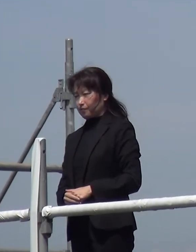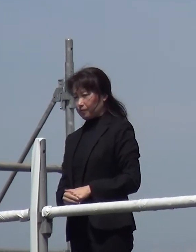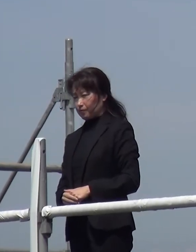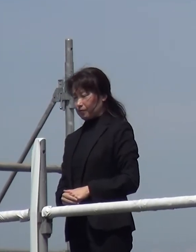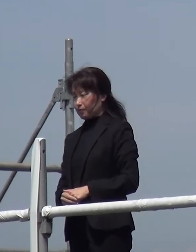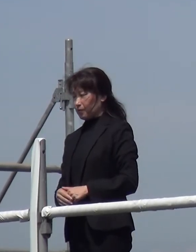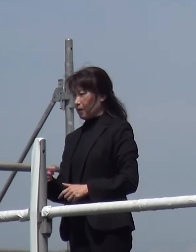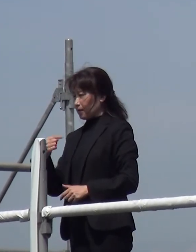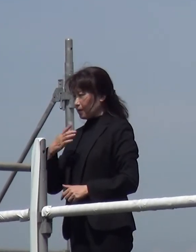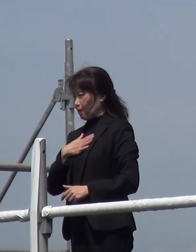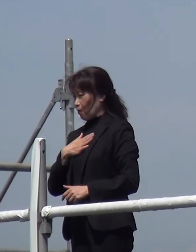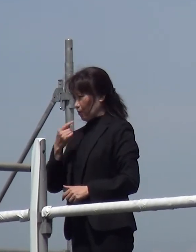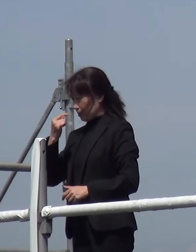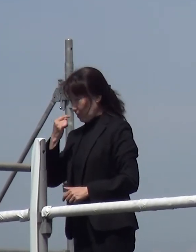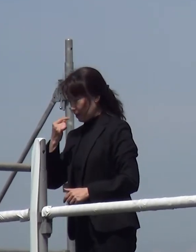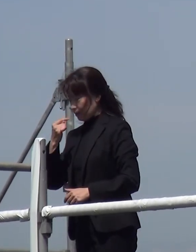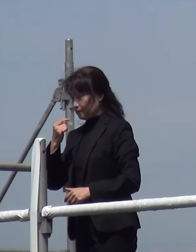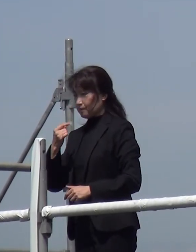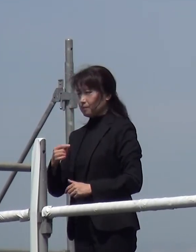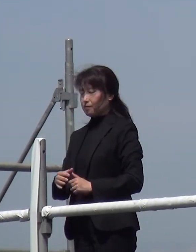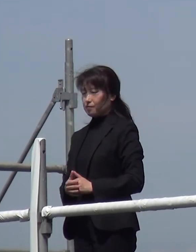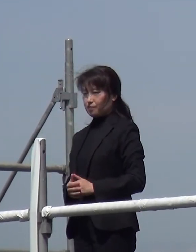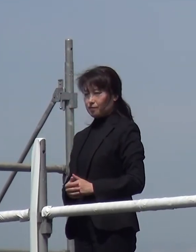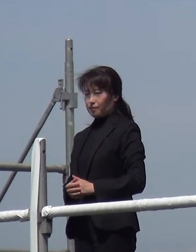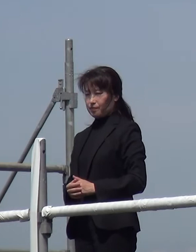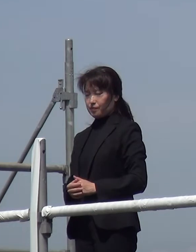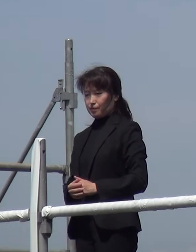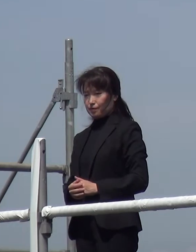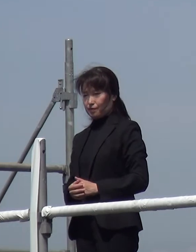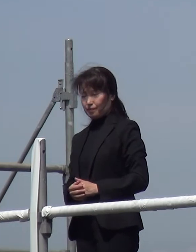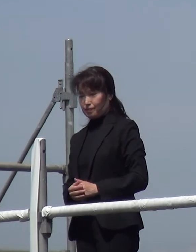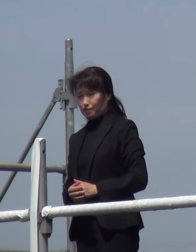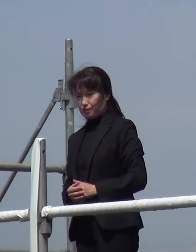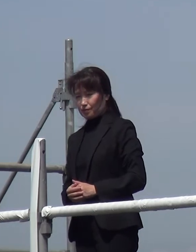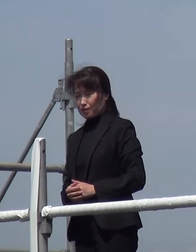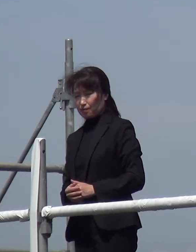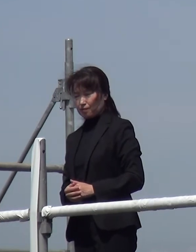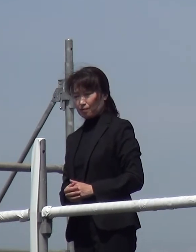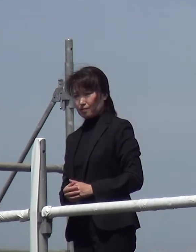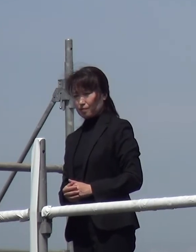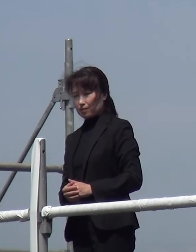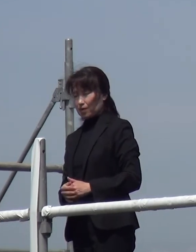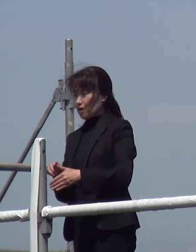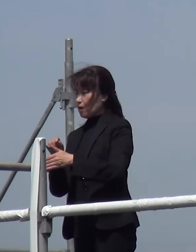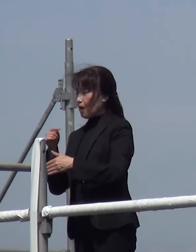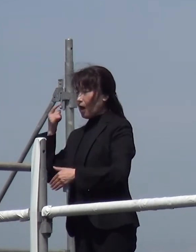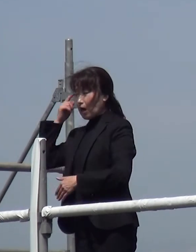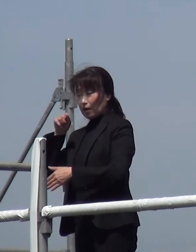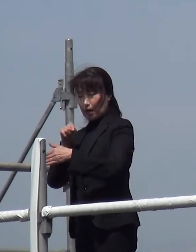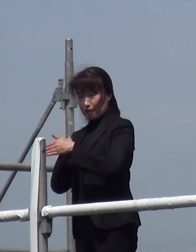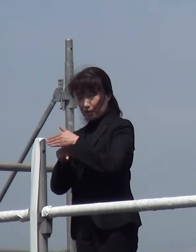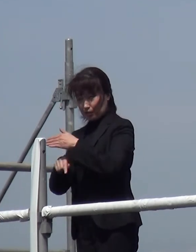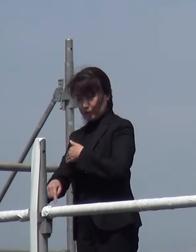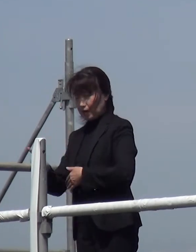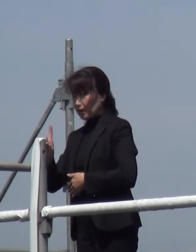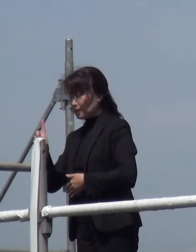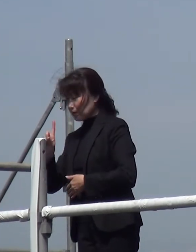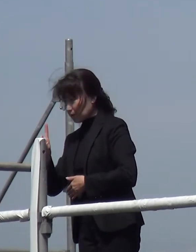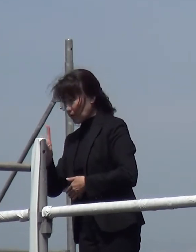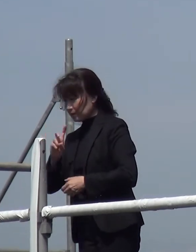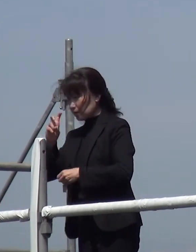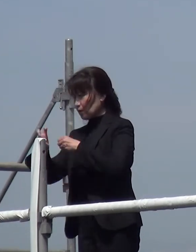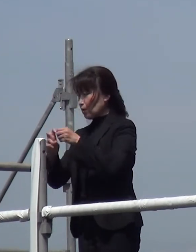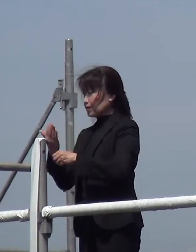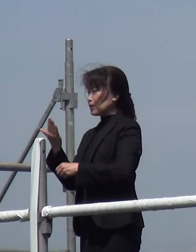私は思ったんです。そう考えます 理由が今申した20年前